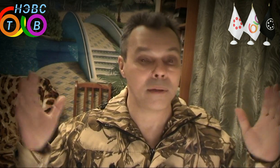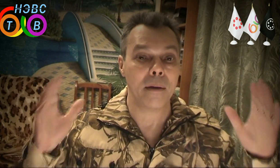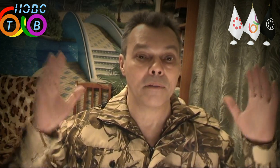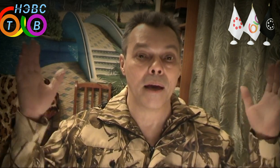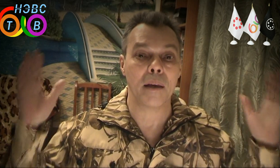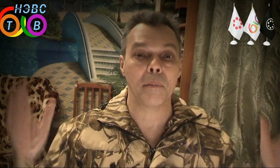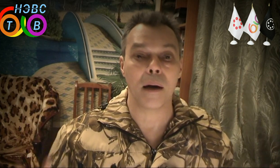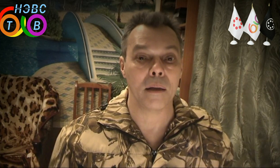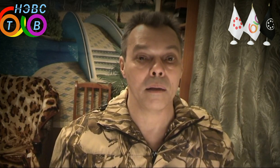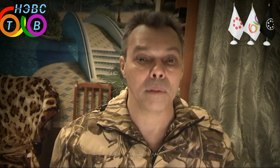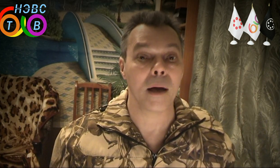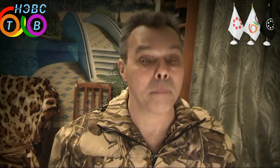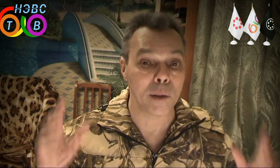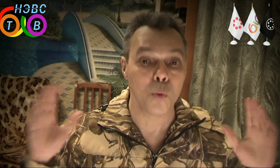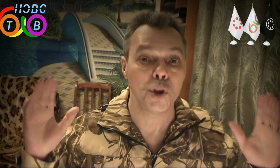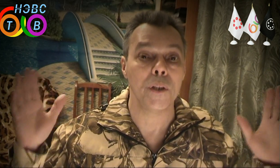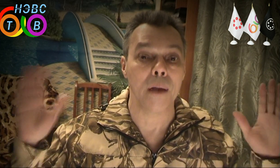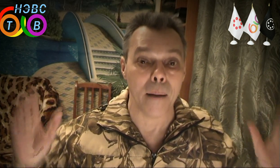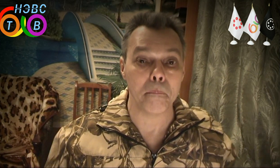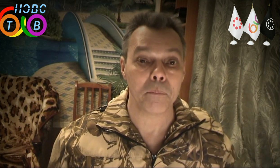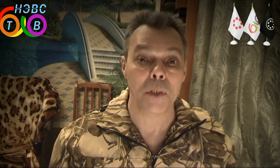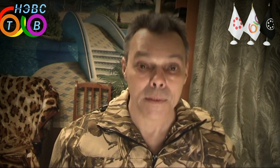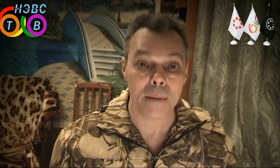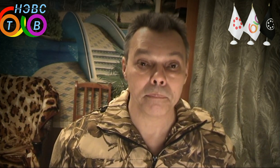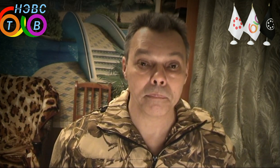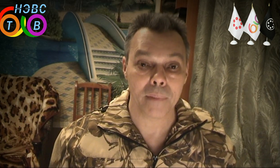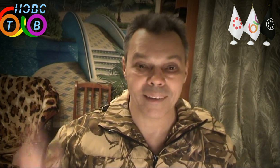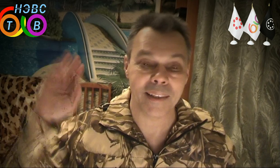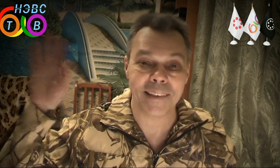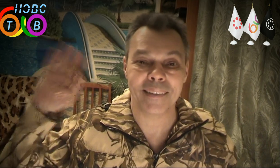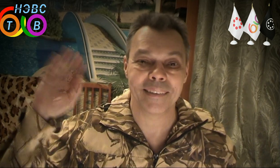всяких-всяких благ и благополучия в жизни. Удачи!